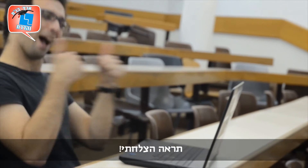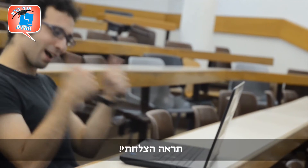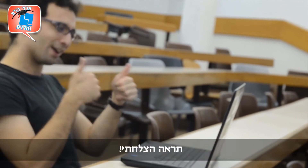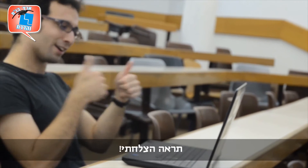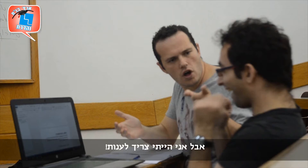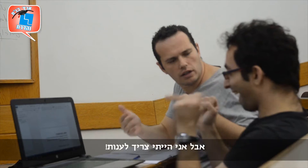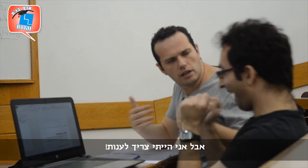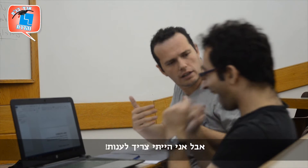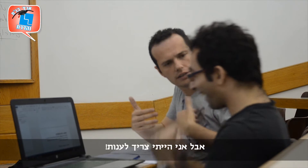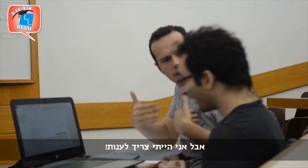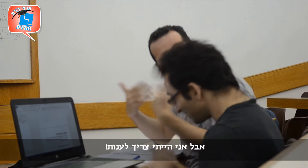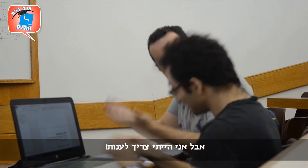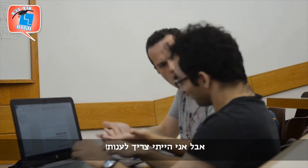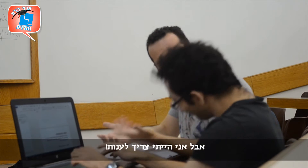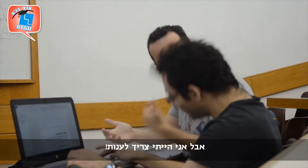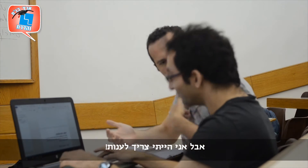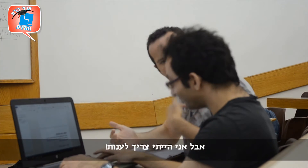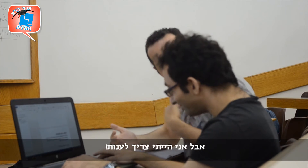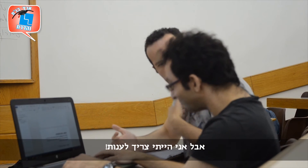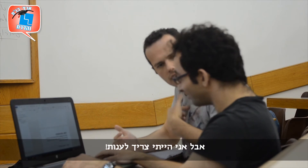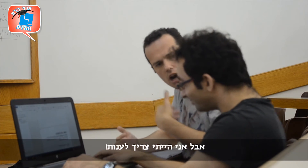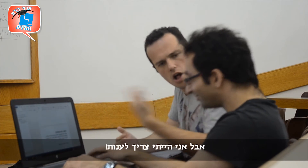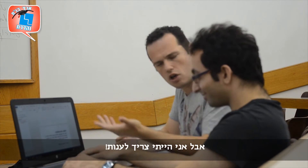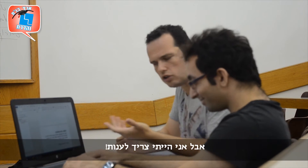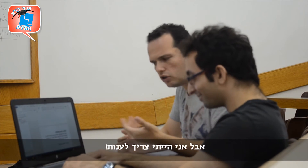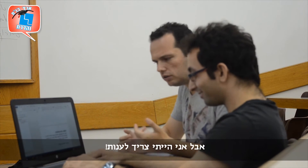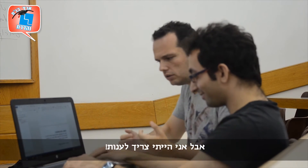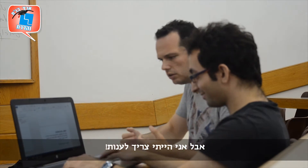תראי, הצלחתי. אבל אני הייתי צריך לענות.